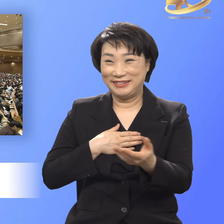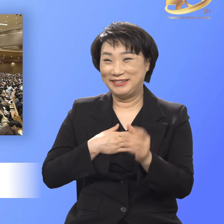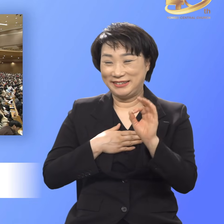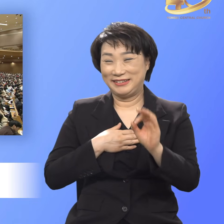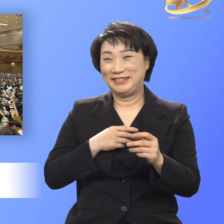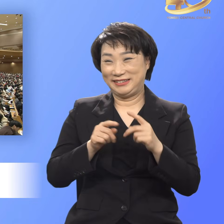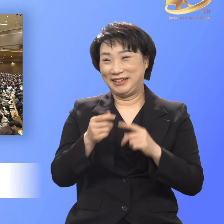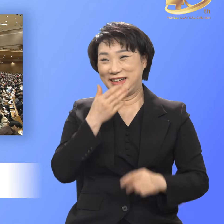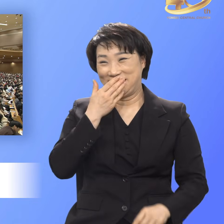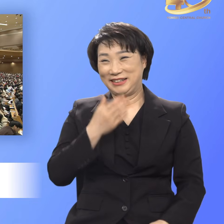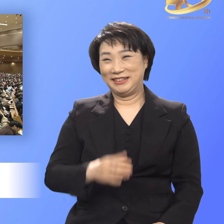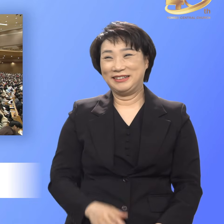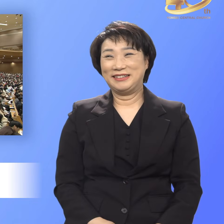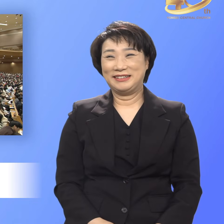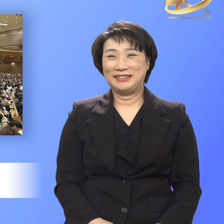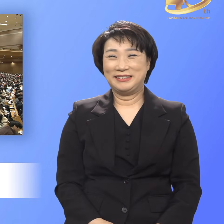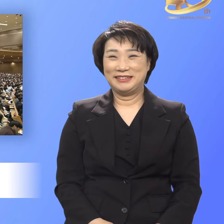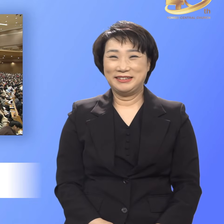자,